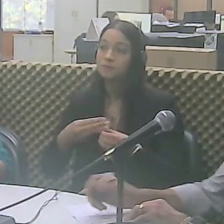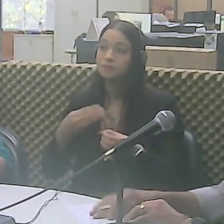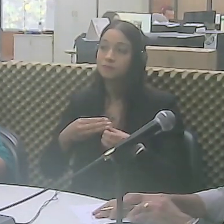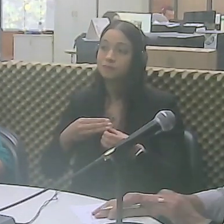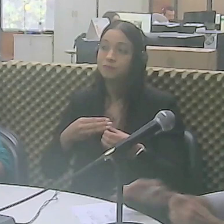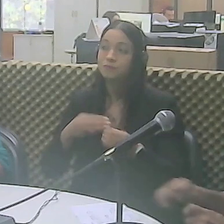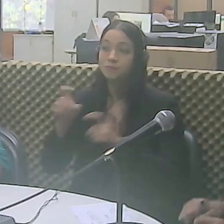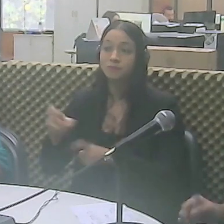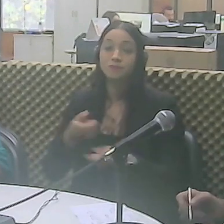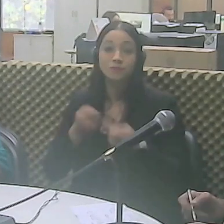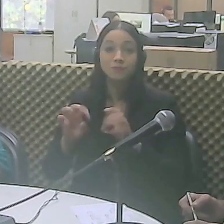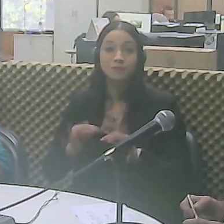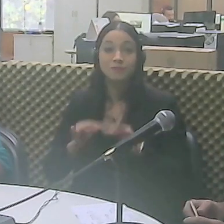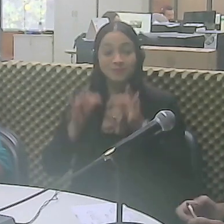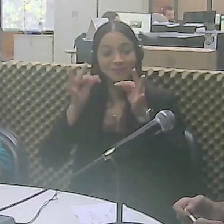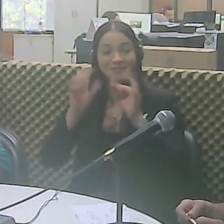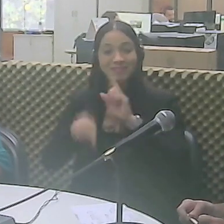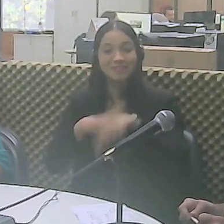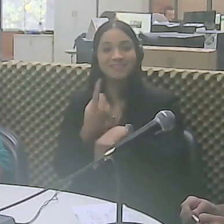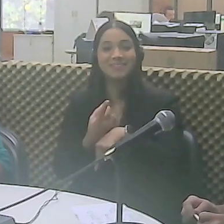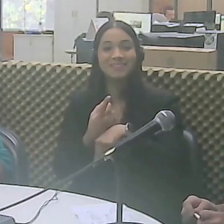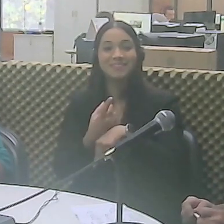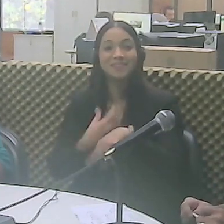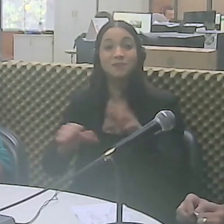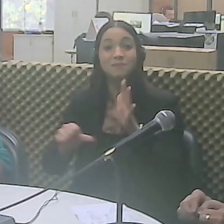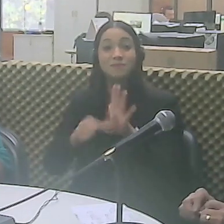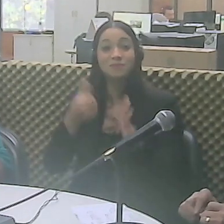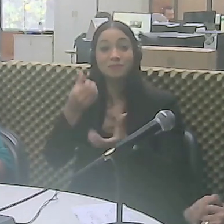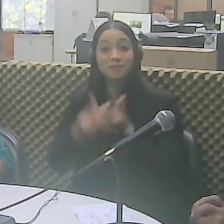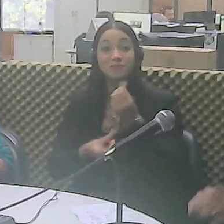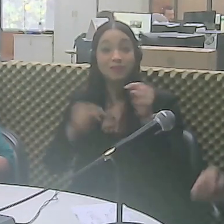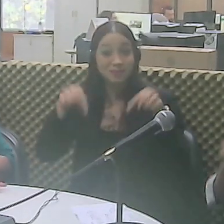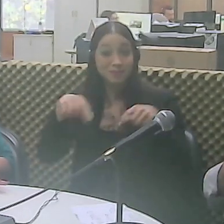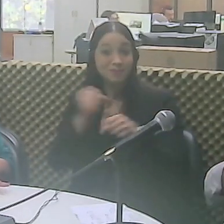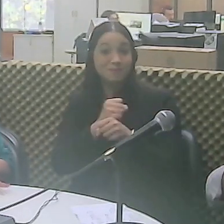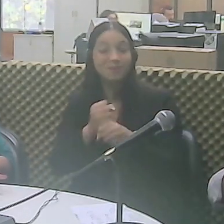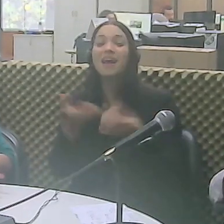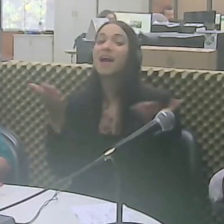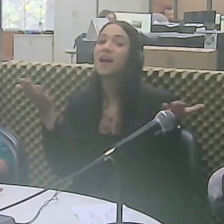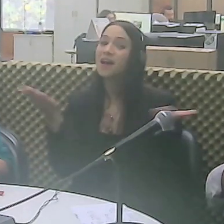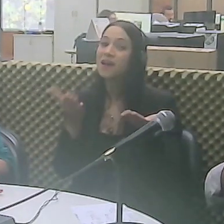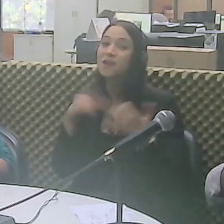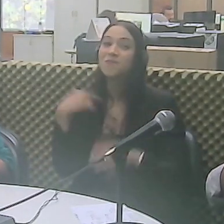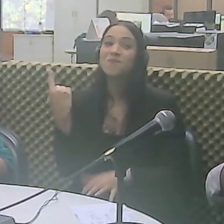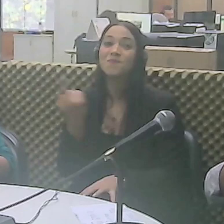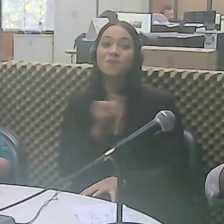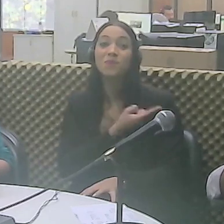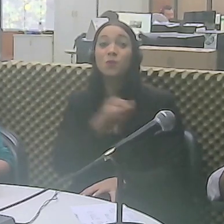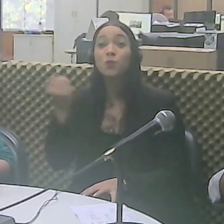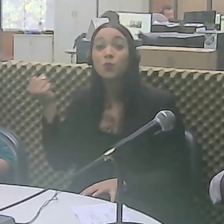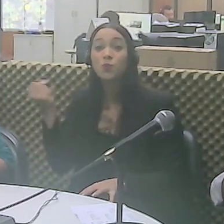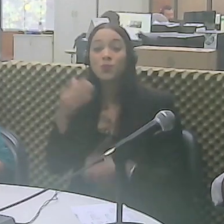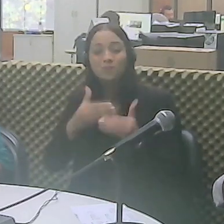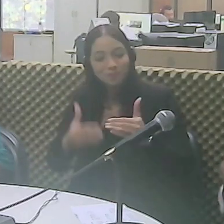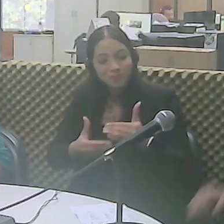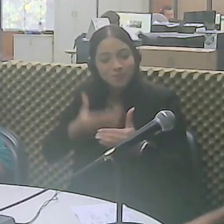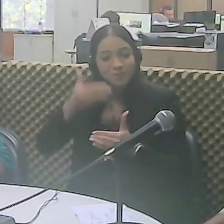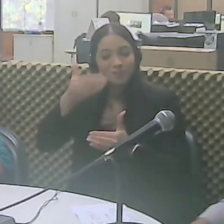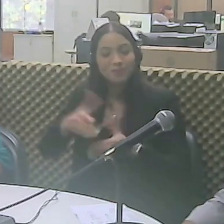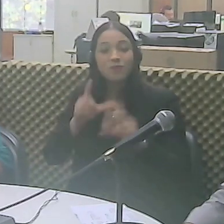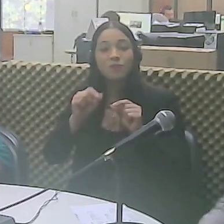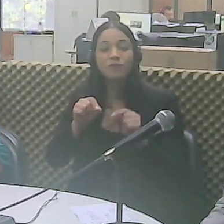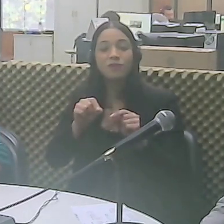Municipal de Agronegócio, Economia e Inovação no primeiro semestre deste ano. E agora nós estamos numa nova etapa, que é